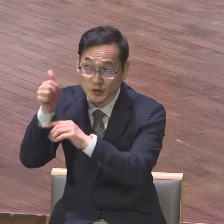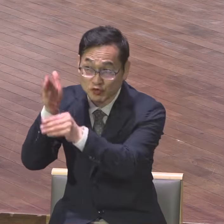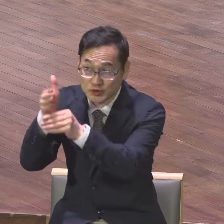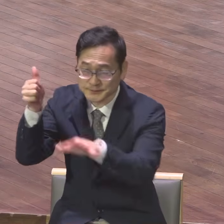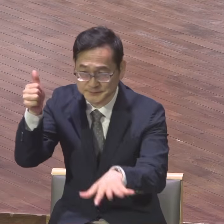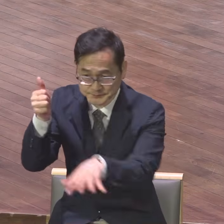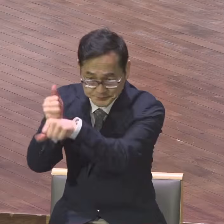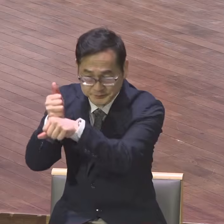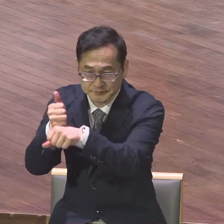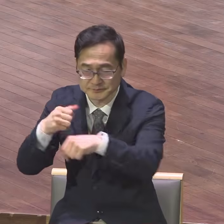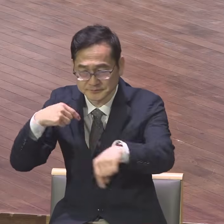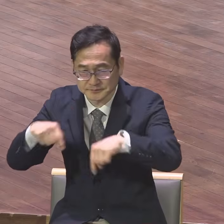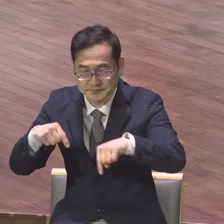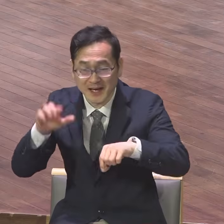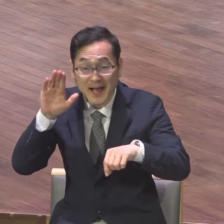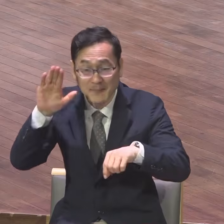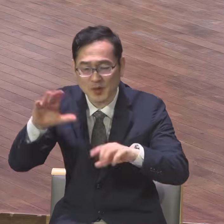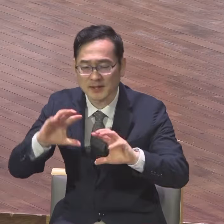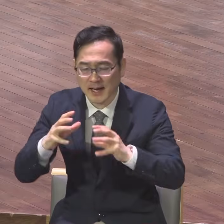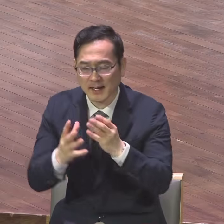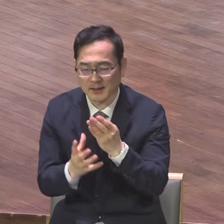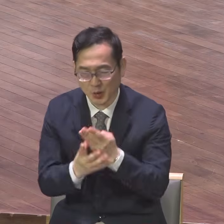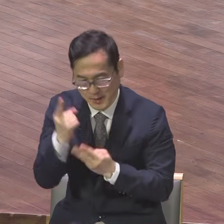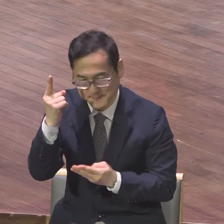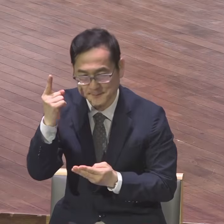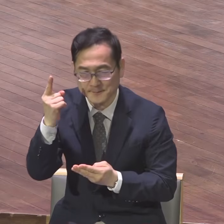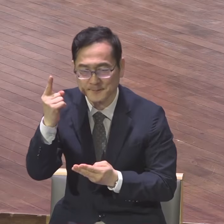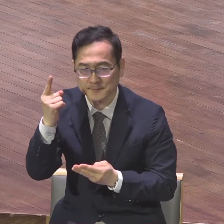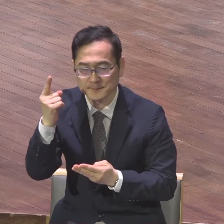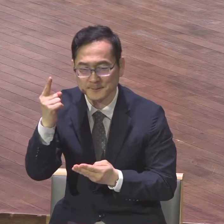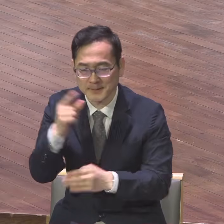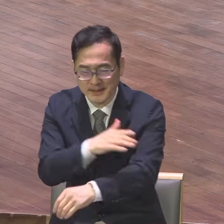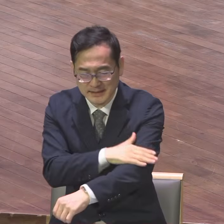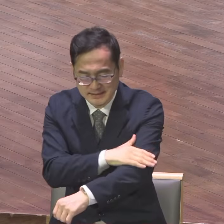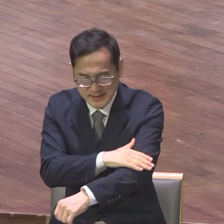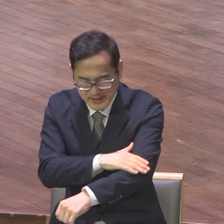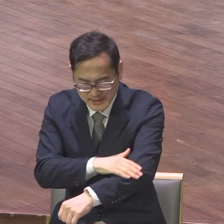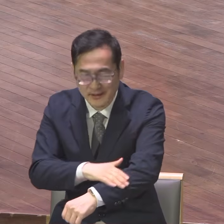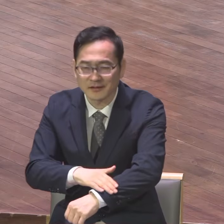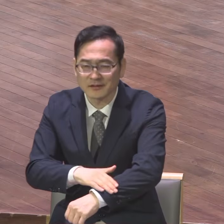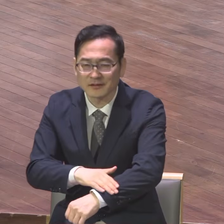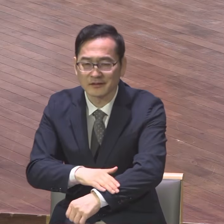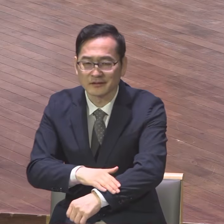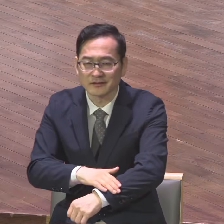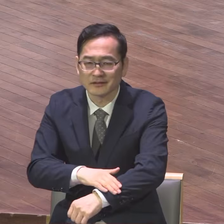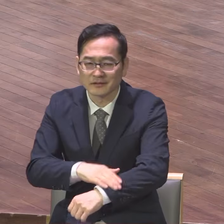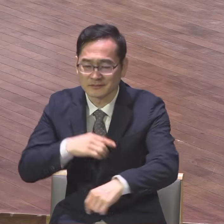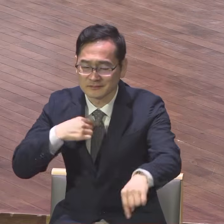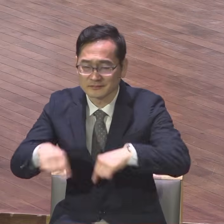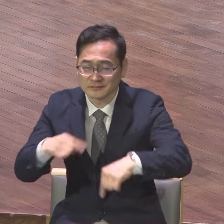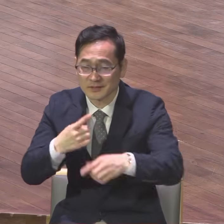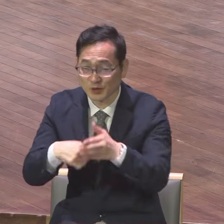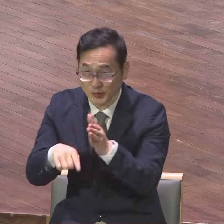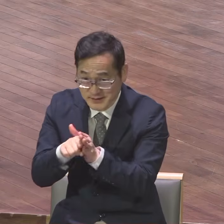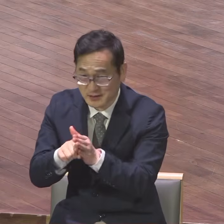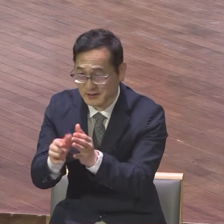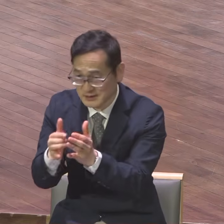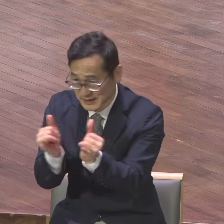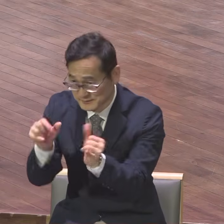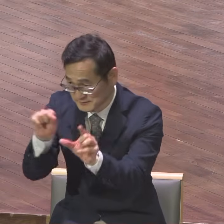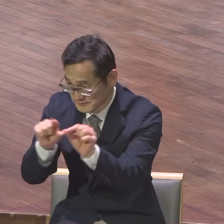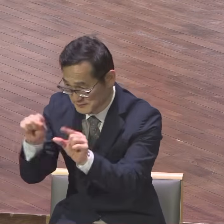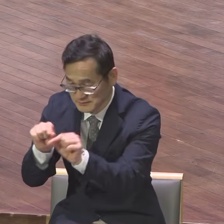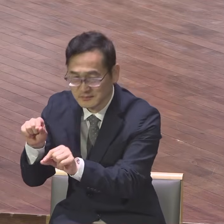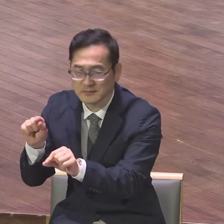정책을 올바로 할 수 있도록 인물을 잘 세우도록, 인물을 오늘 또 우리